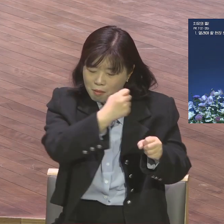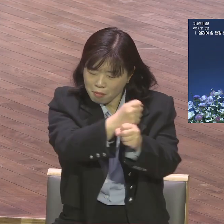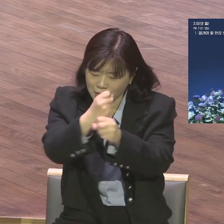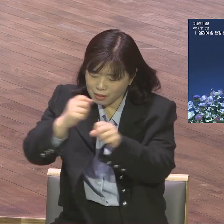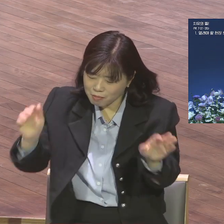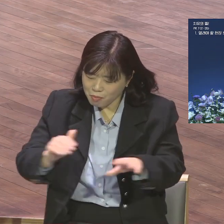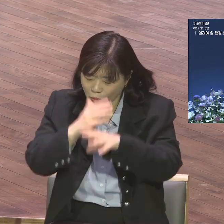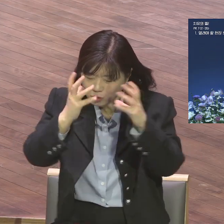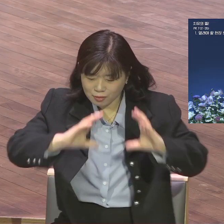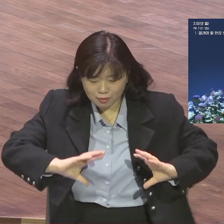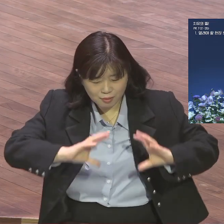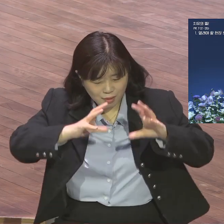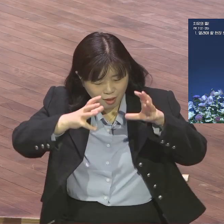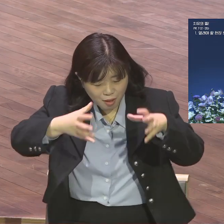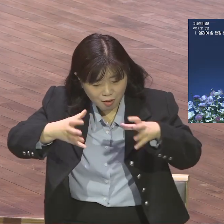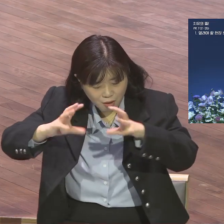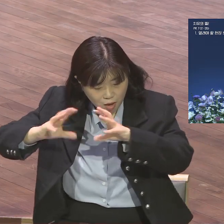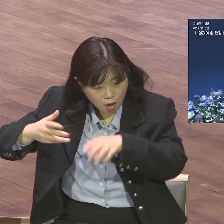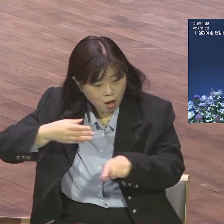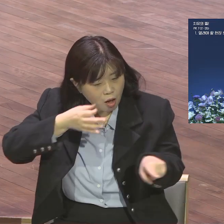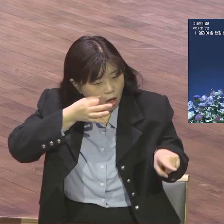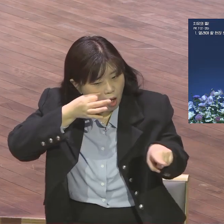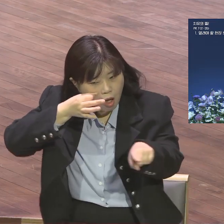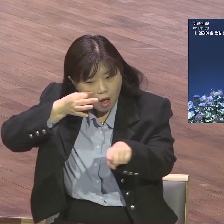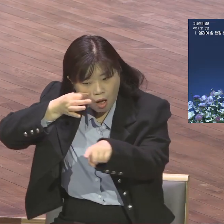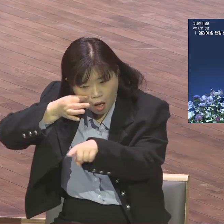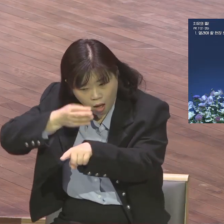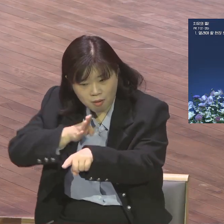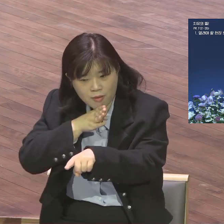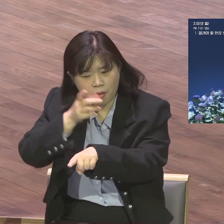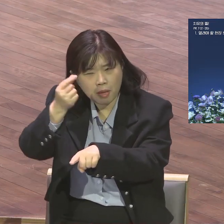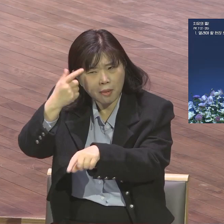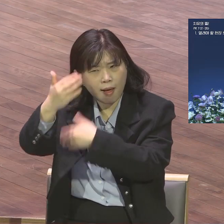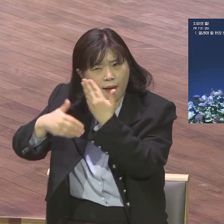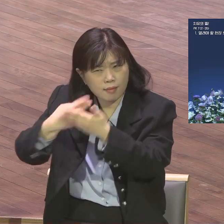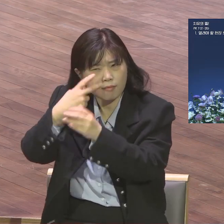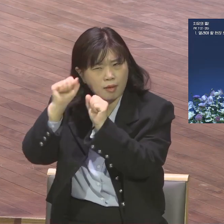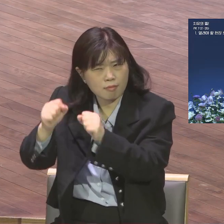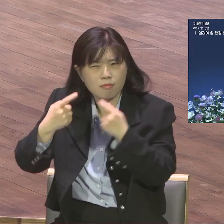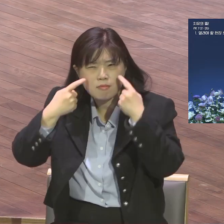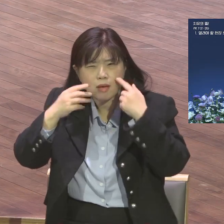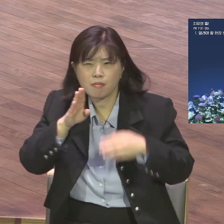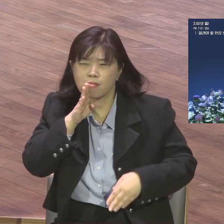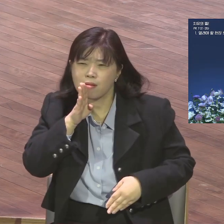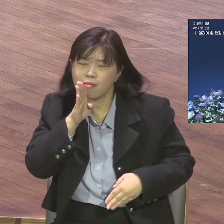이 일반 섭리만 봐도 아, 창조주가 살아계시구나.